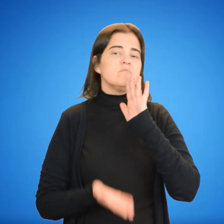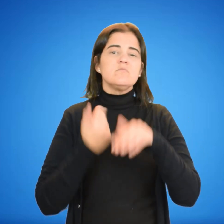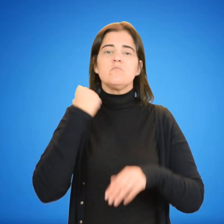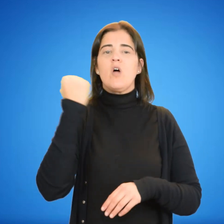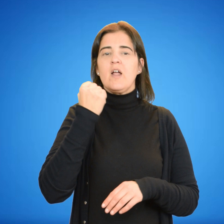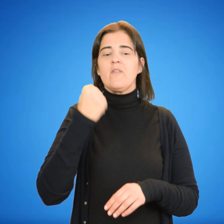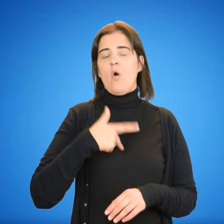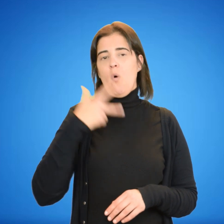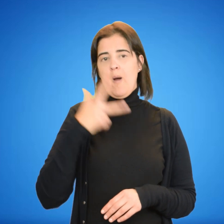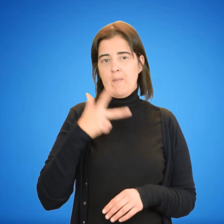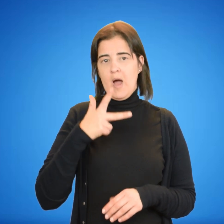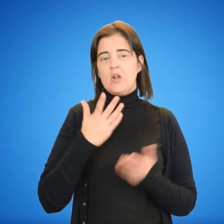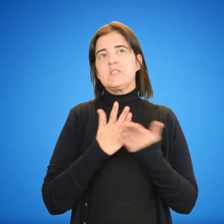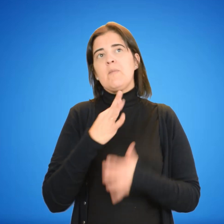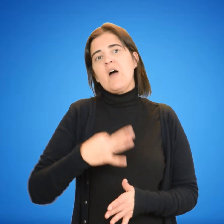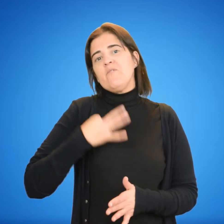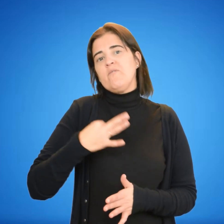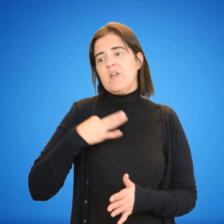presente a lo largo de su vida